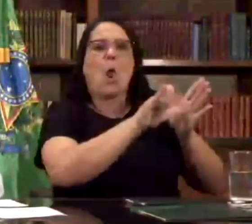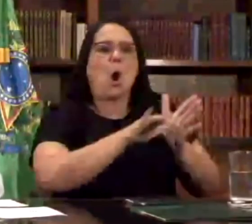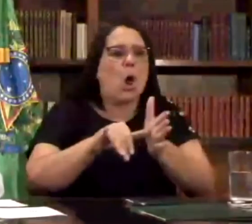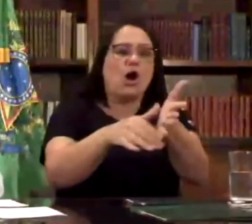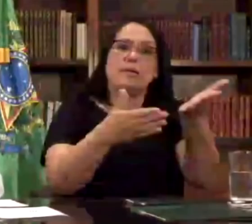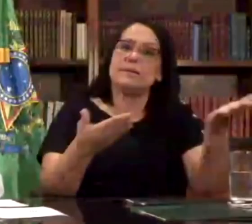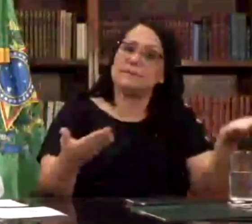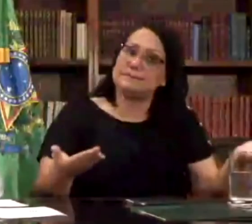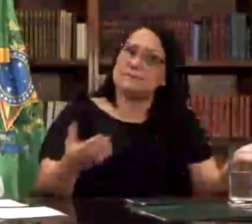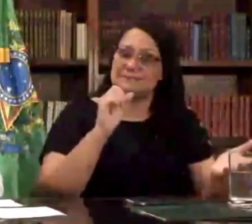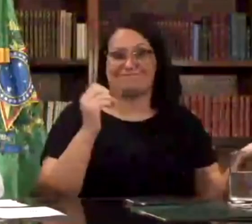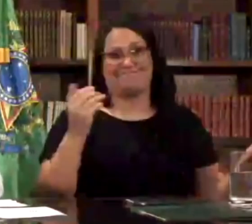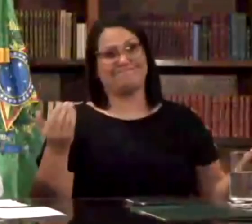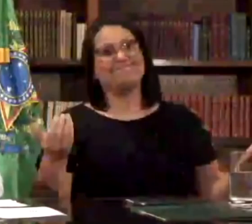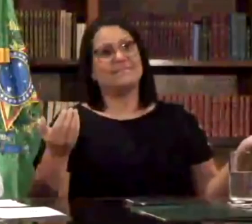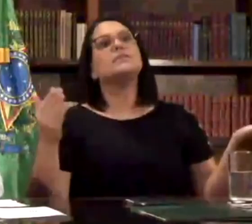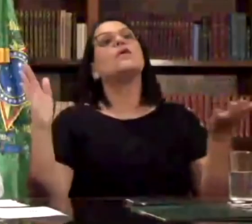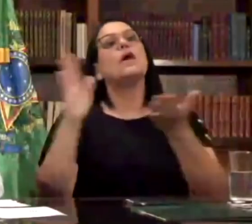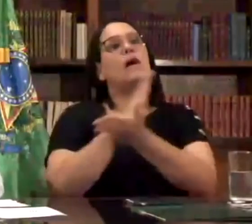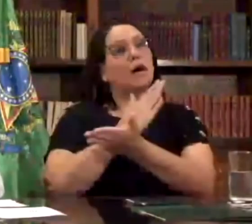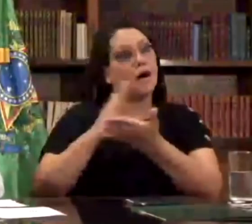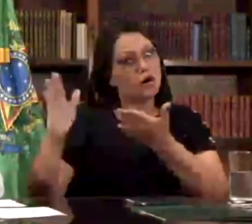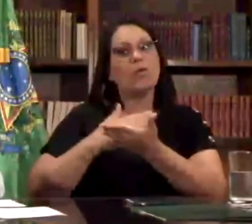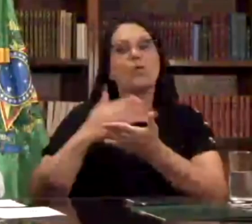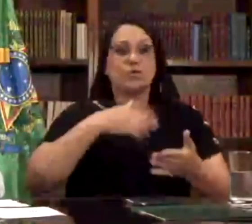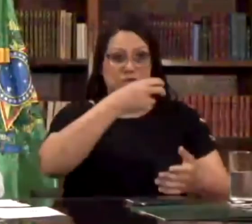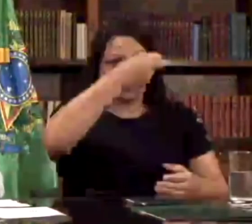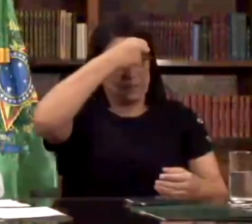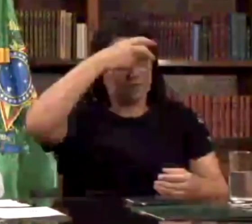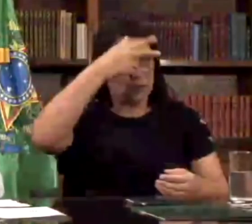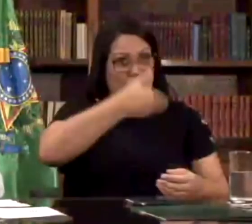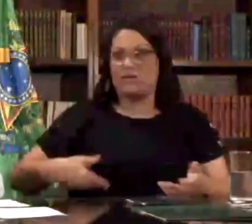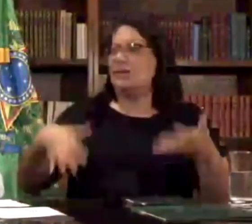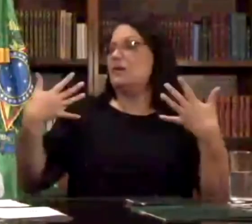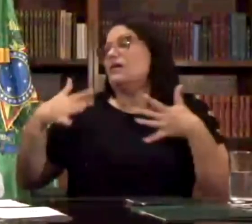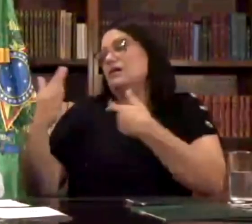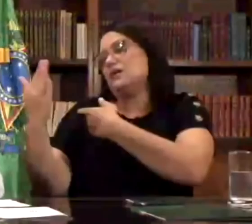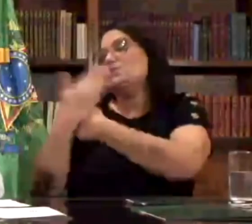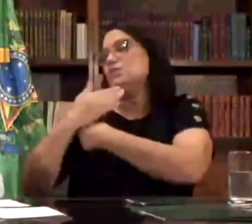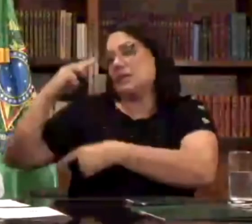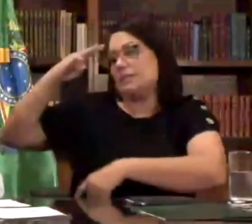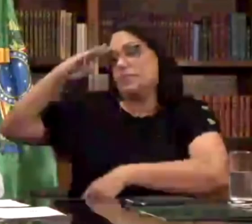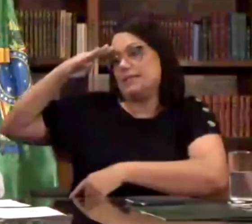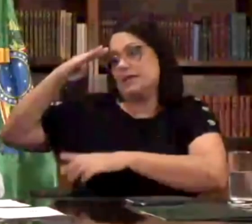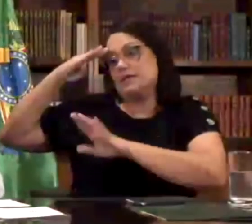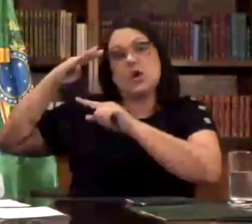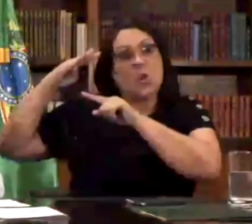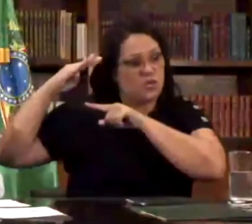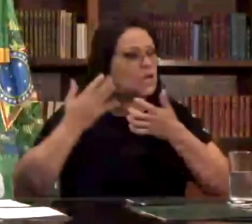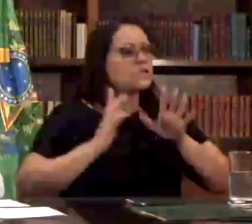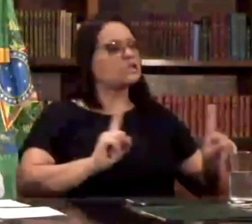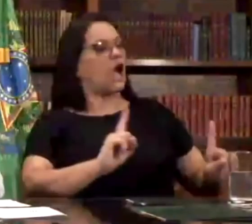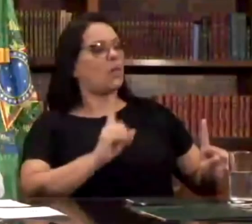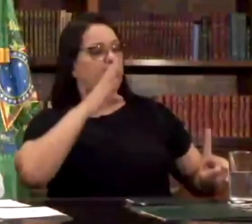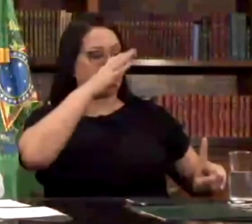alguns governadores, alguns prefeitos, vão ser chamados militares para ir às ruas. E nós não vamos nos furtar à